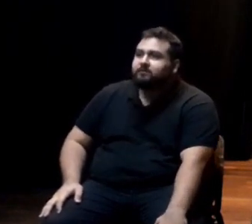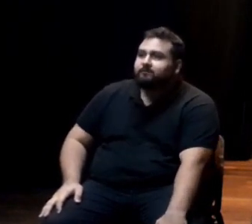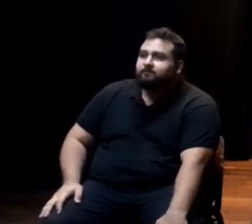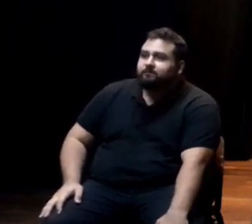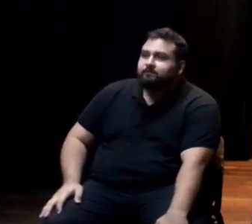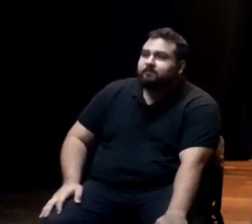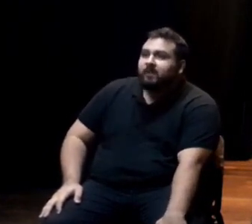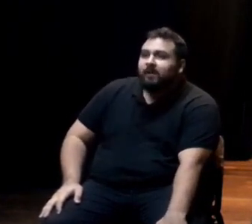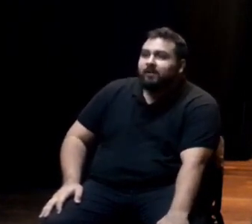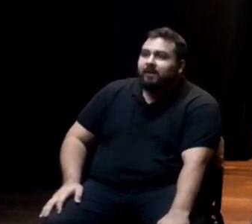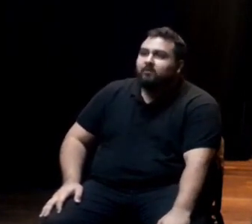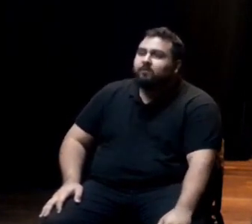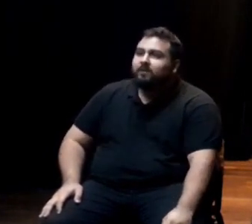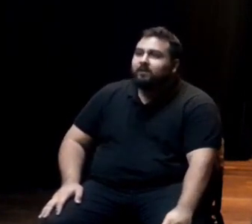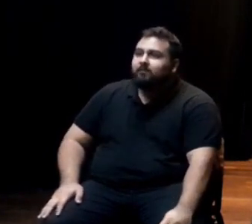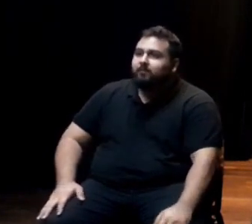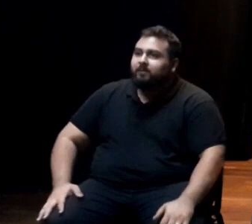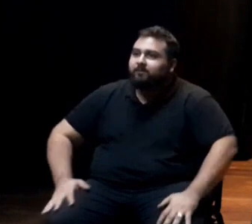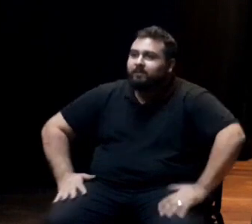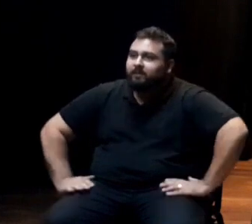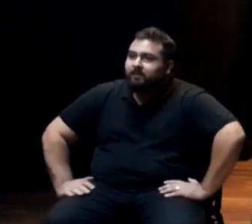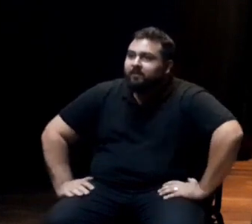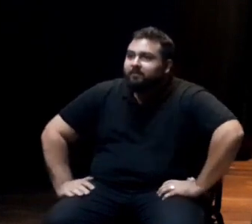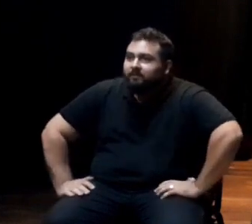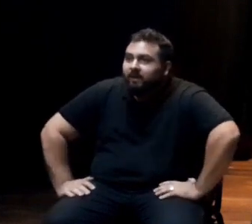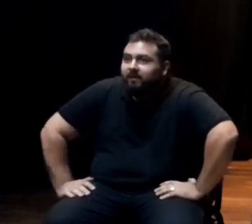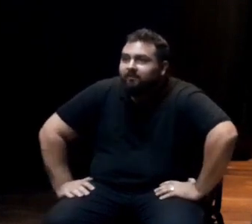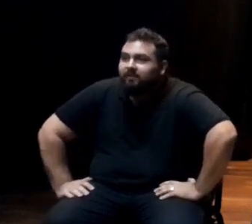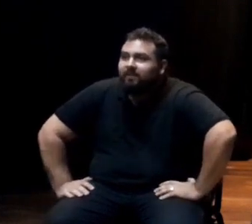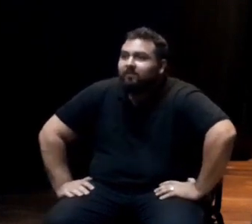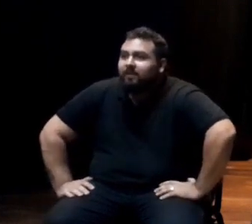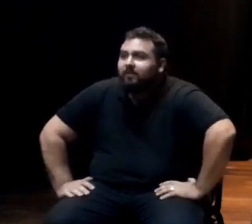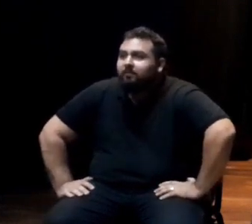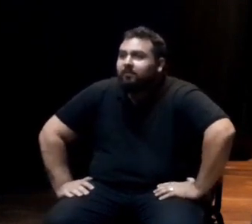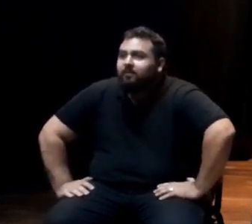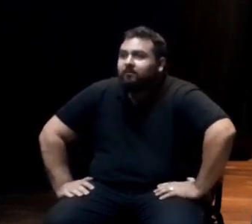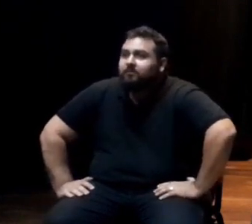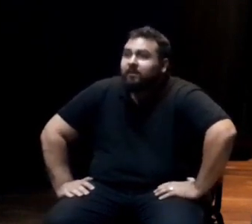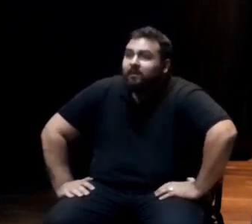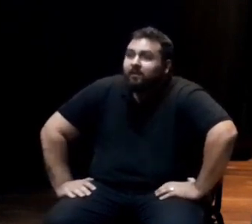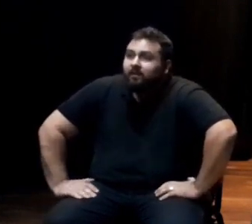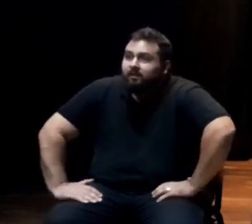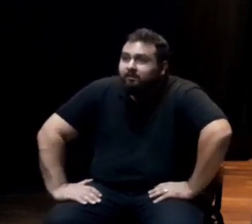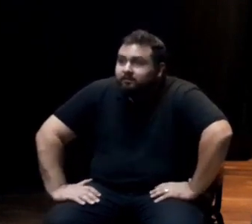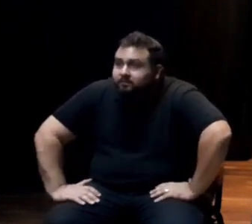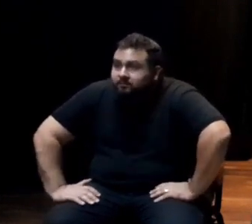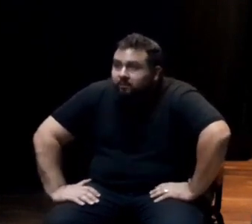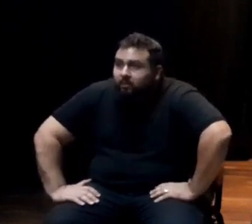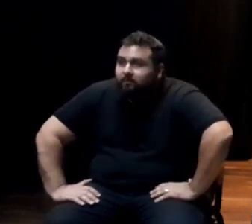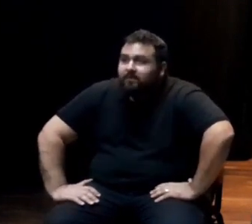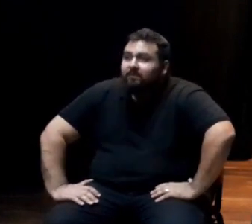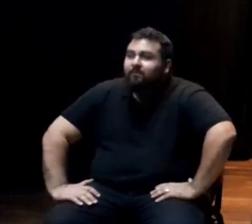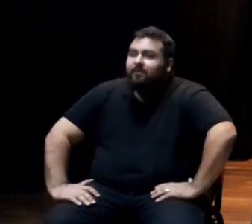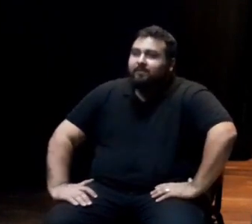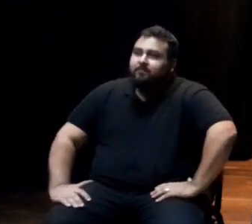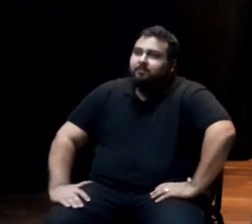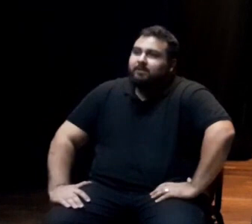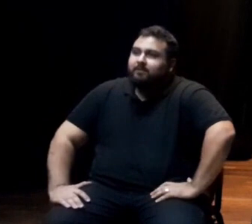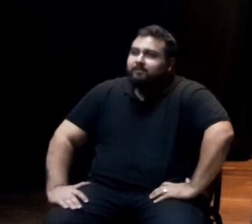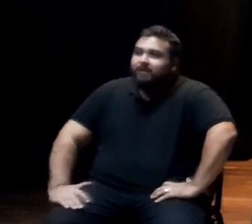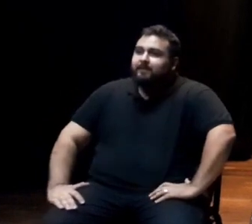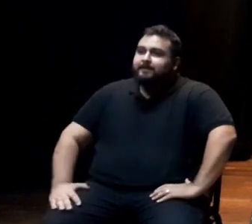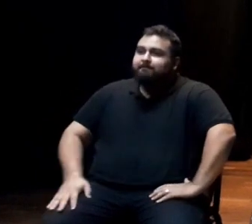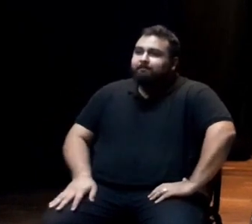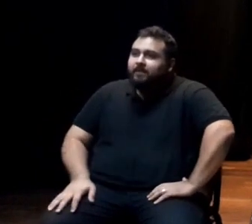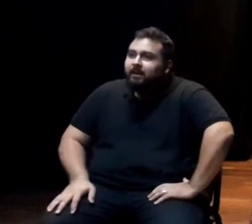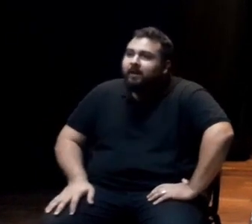americano, né, e convida ele para poder vir aqui, e vocês, né, da produção, como vocês vão fazer para